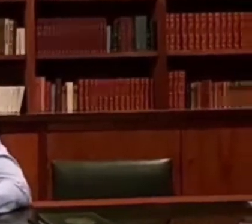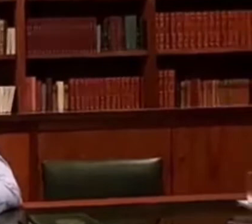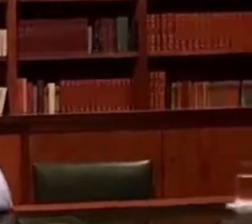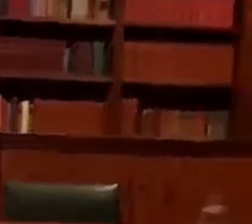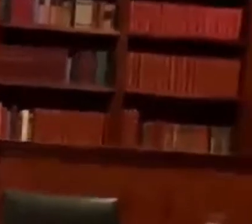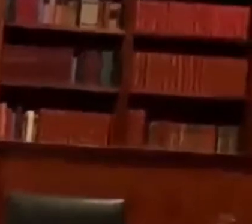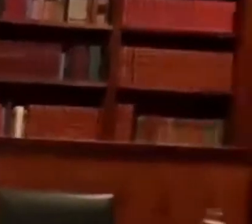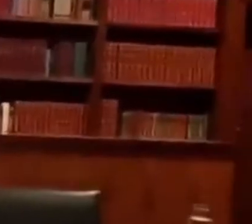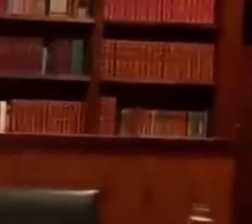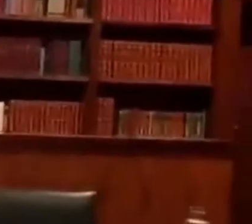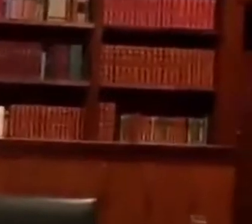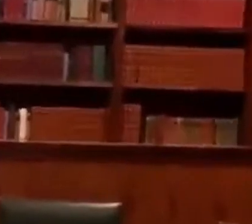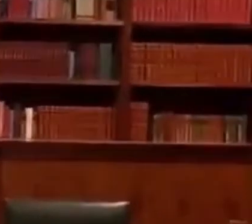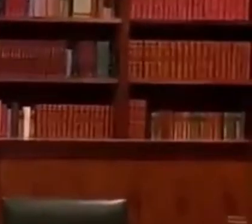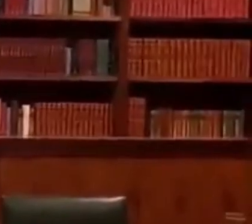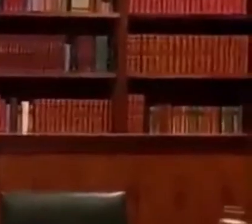anos